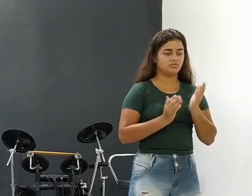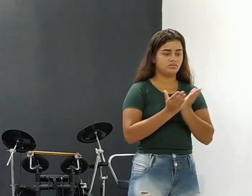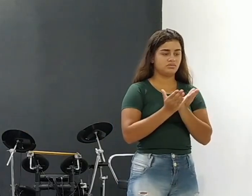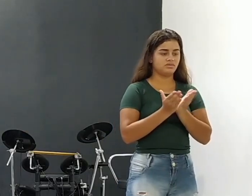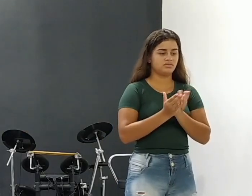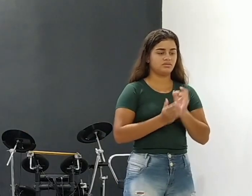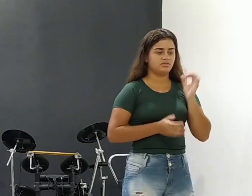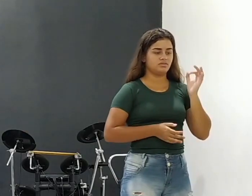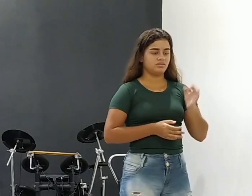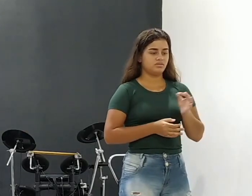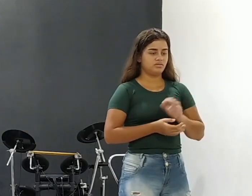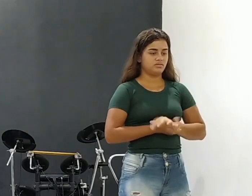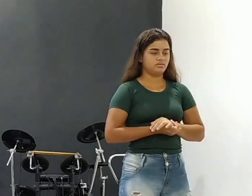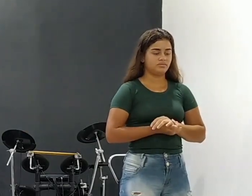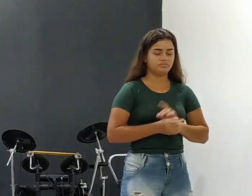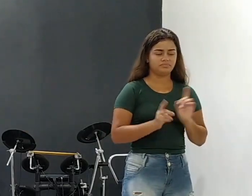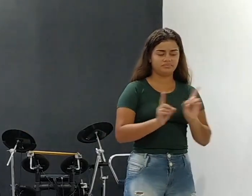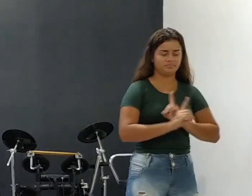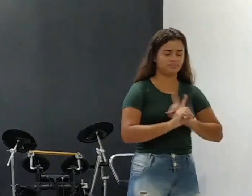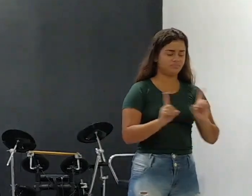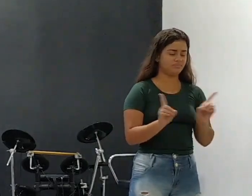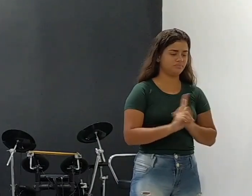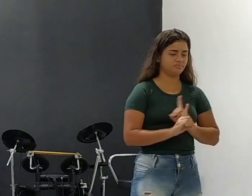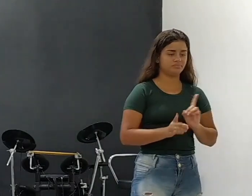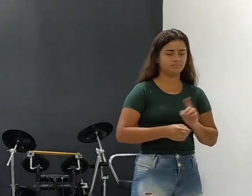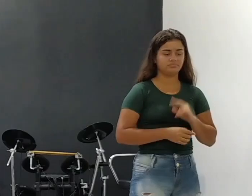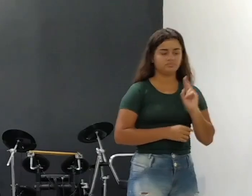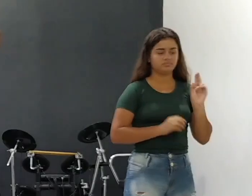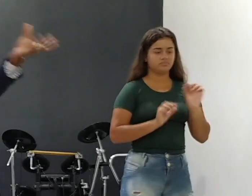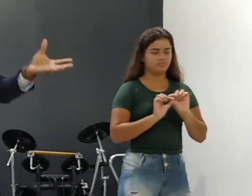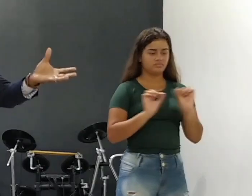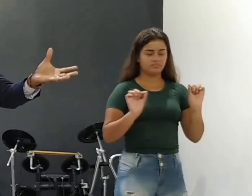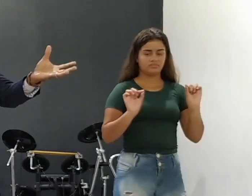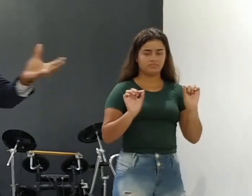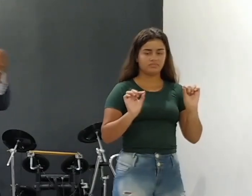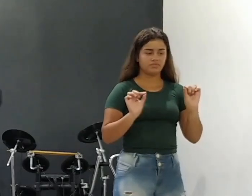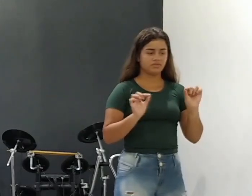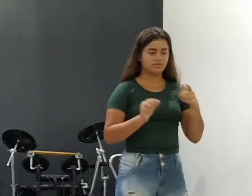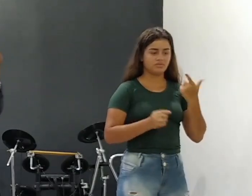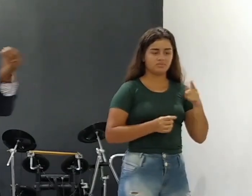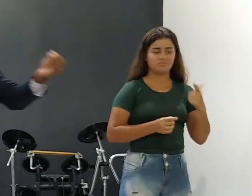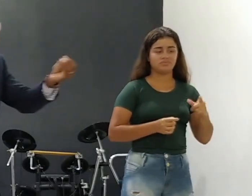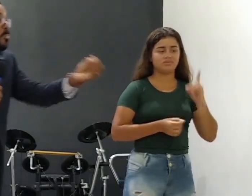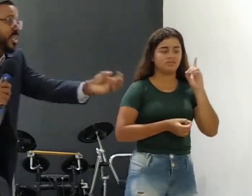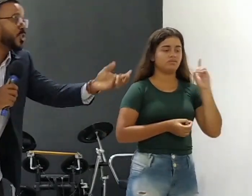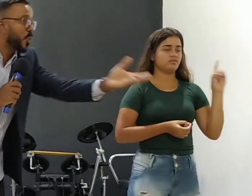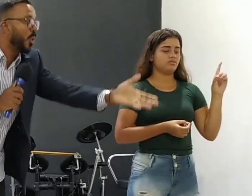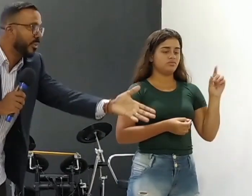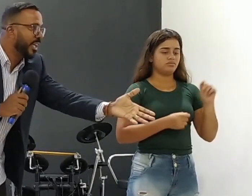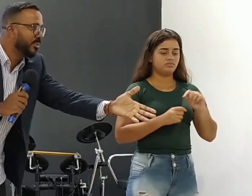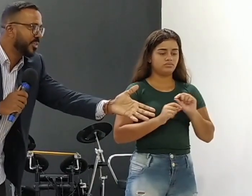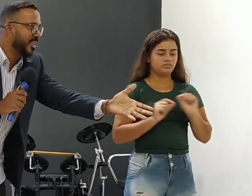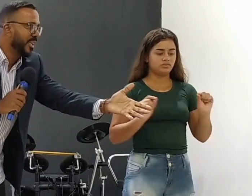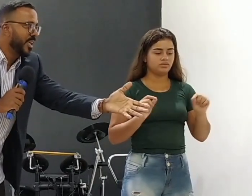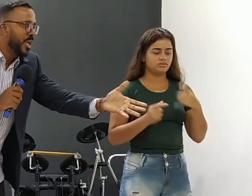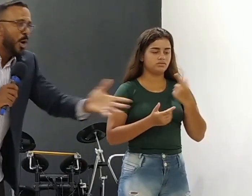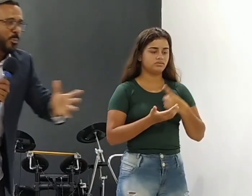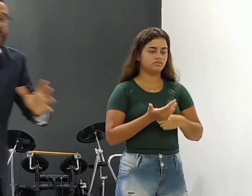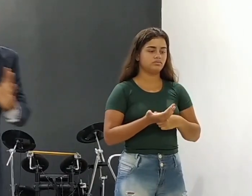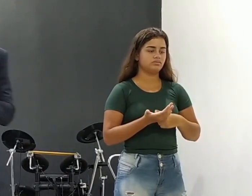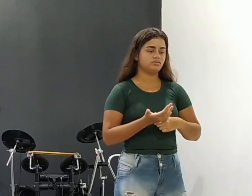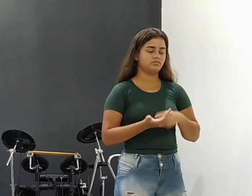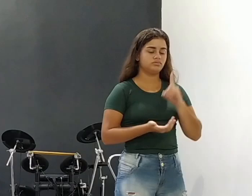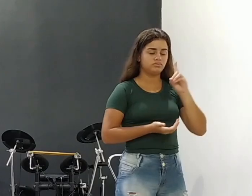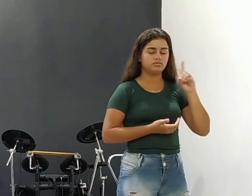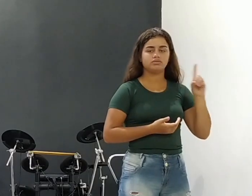arrependido. É só usar uma frase, mas a frase está vazia de Deus, ela está vazia de compromisso com Deus.